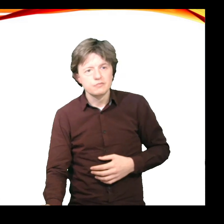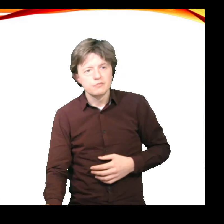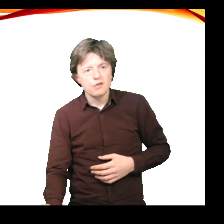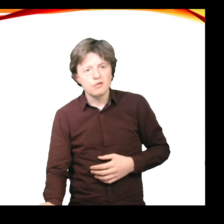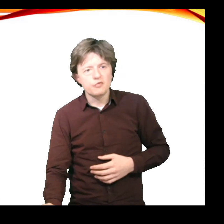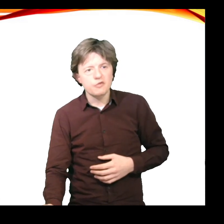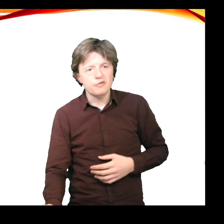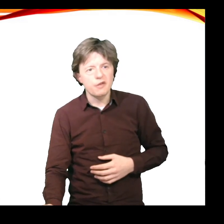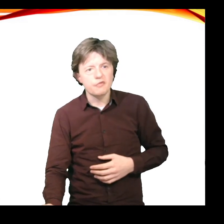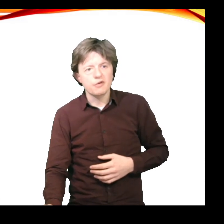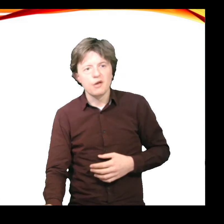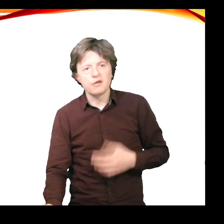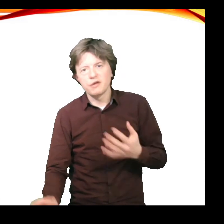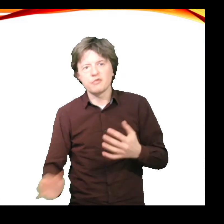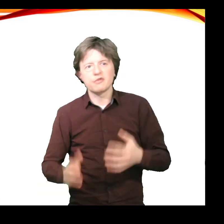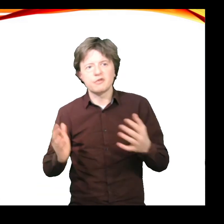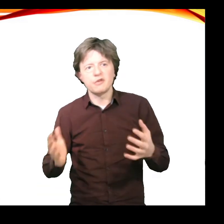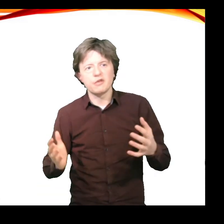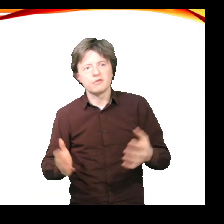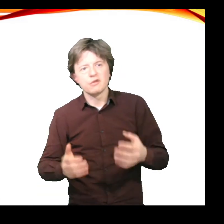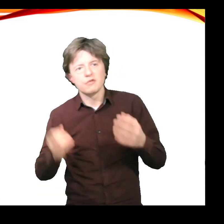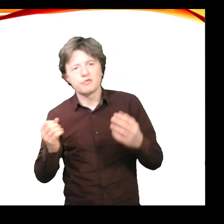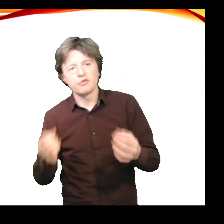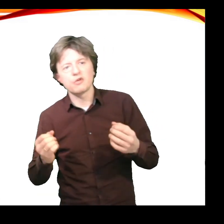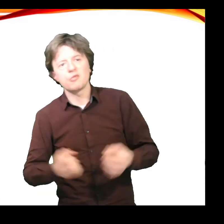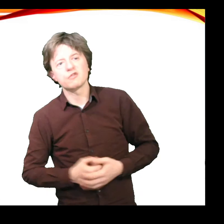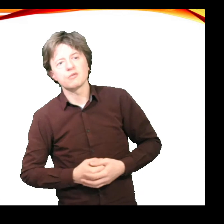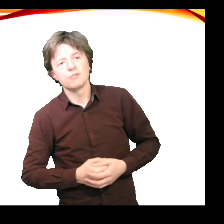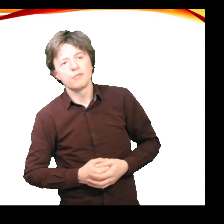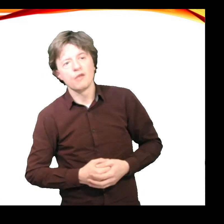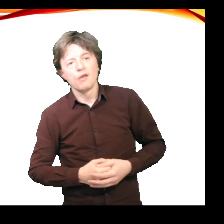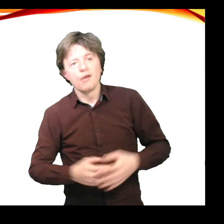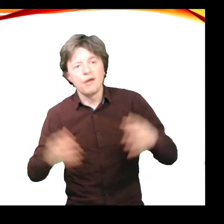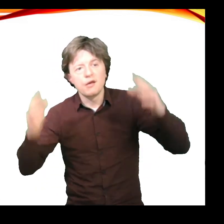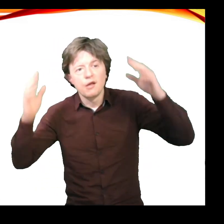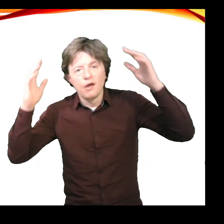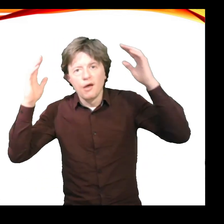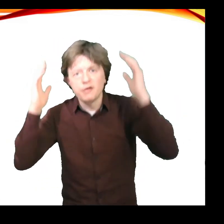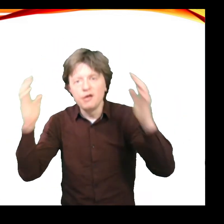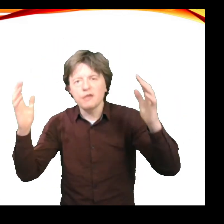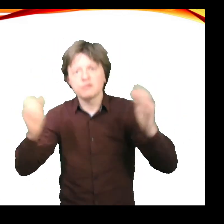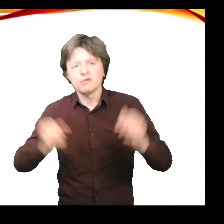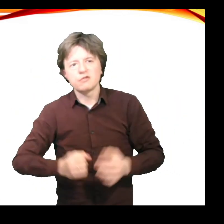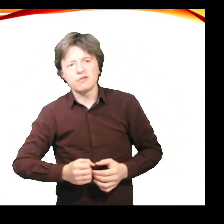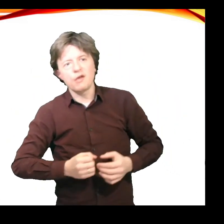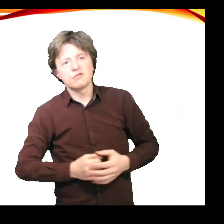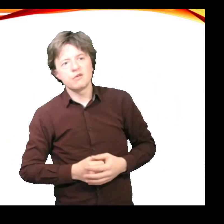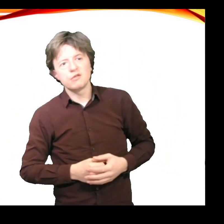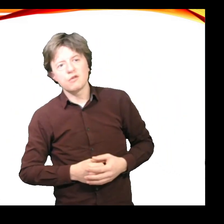En het woord was leven. En het leven was het licht. Voor de mensen. En het licht schijnt in de